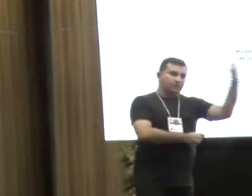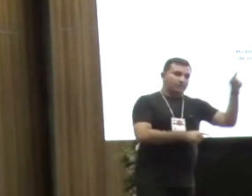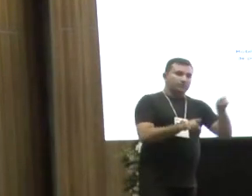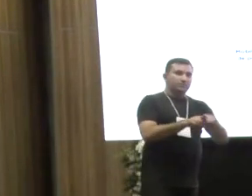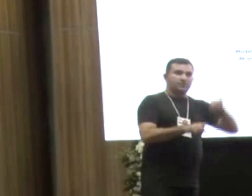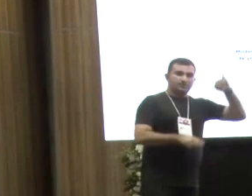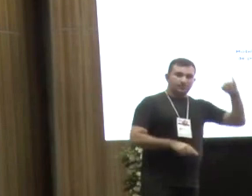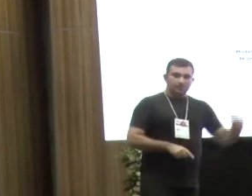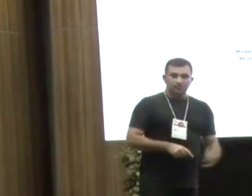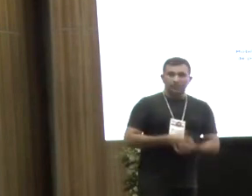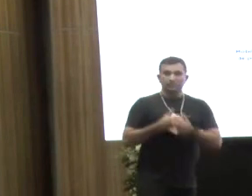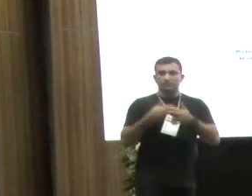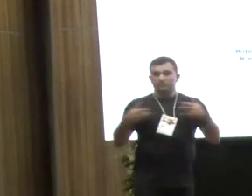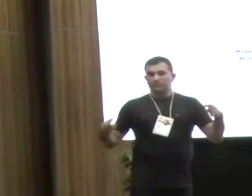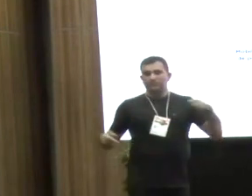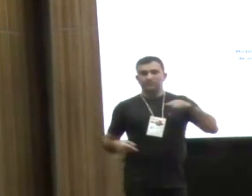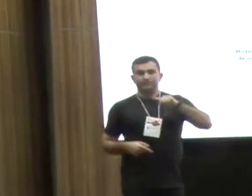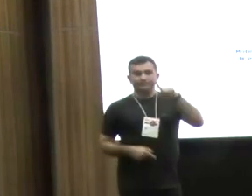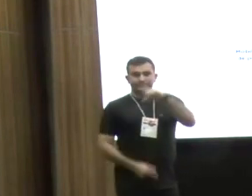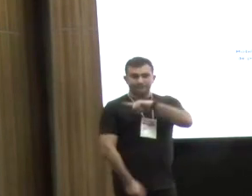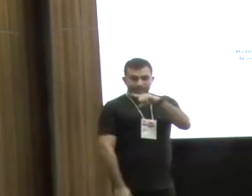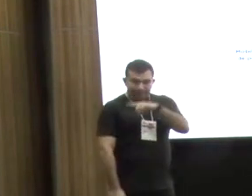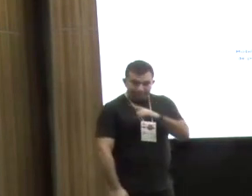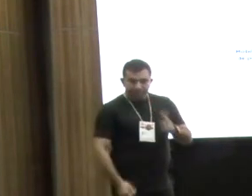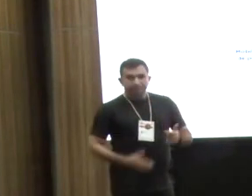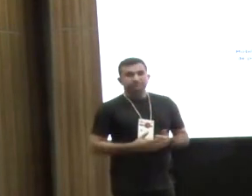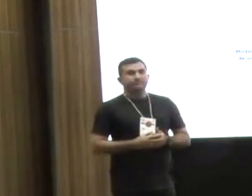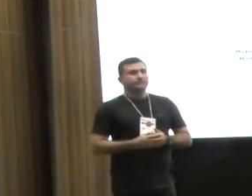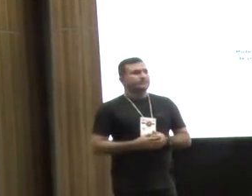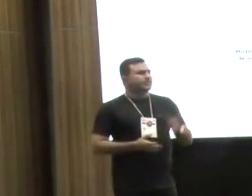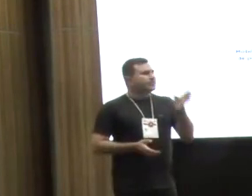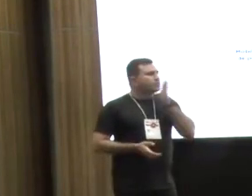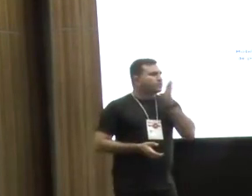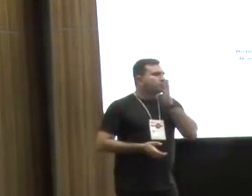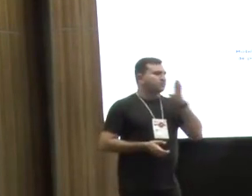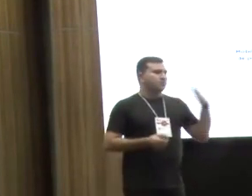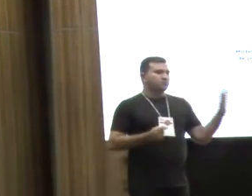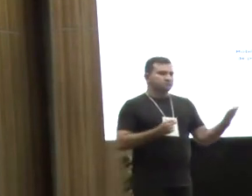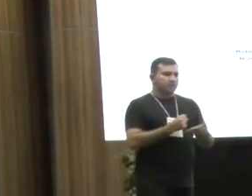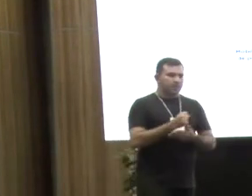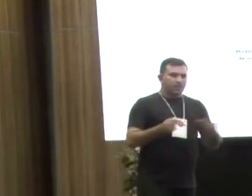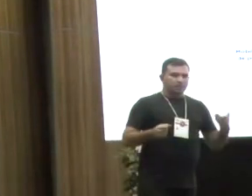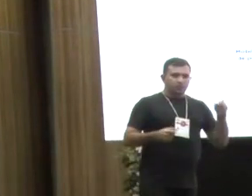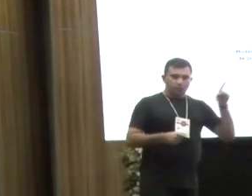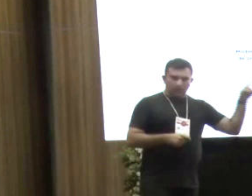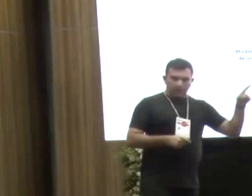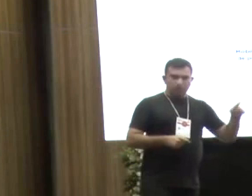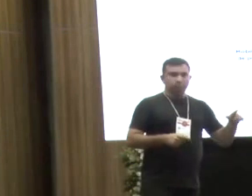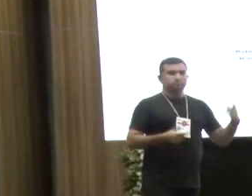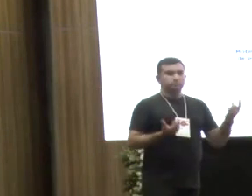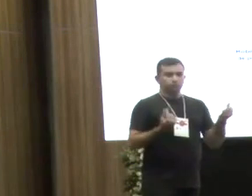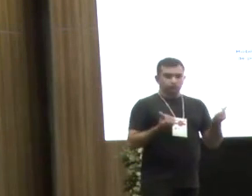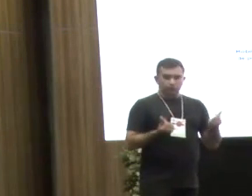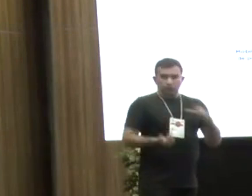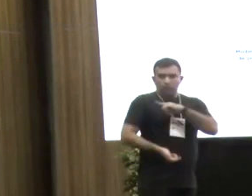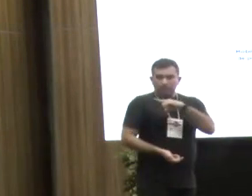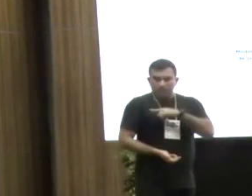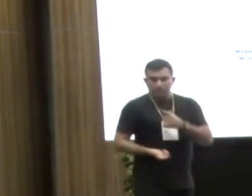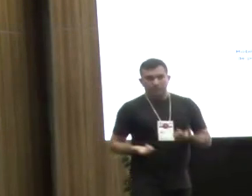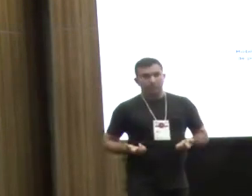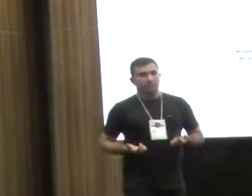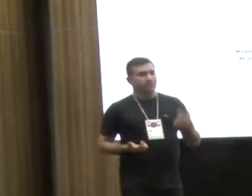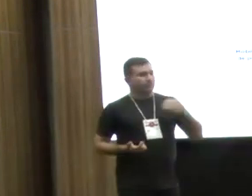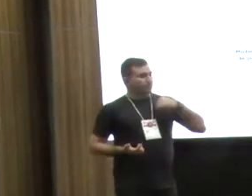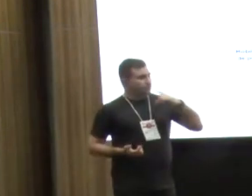que eles têm. Eles têm conhecimento básico em finança. Eu sou uma pessoa que eu